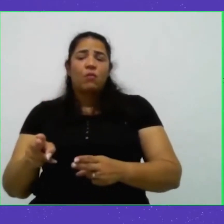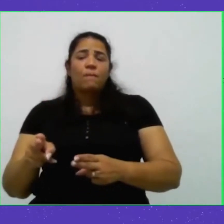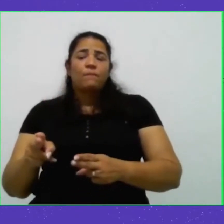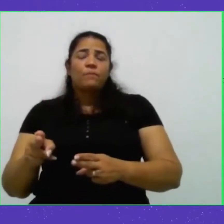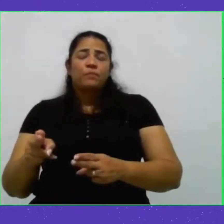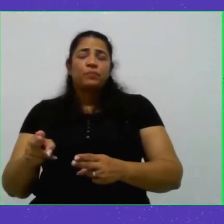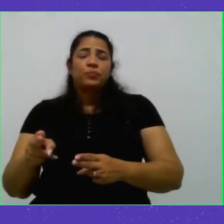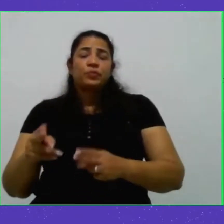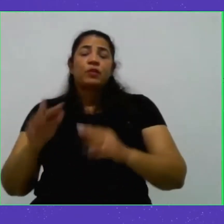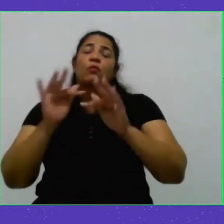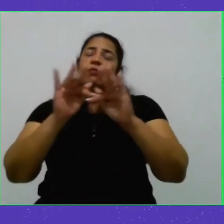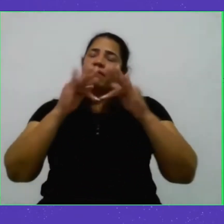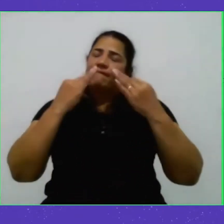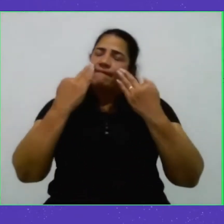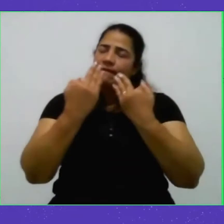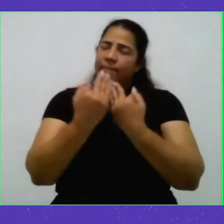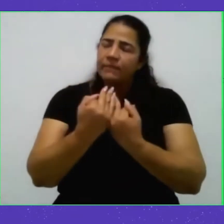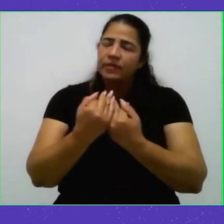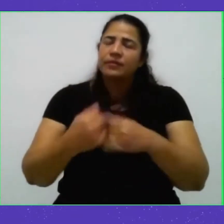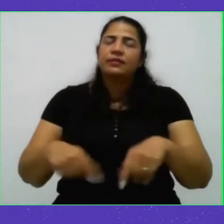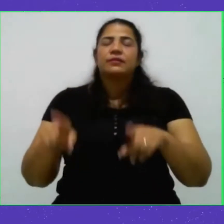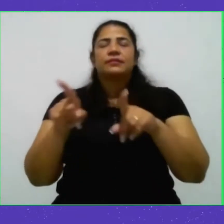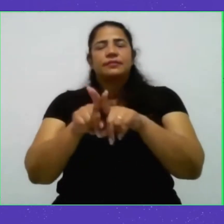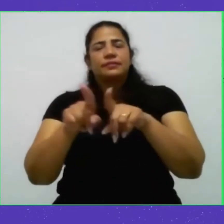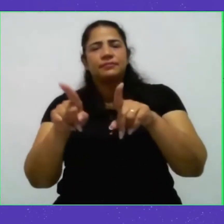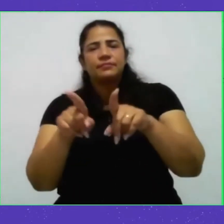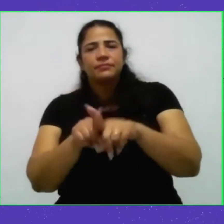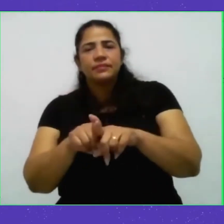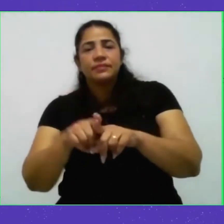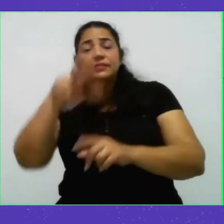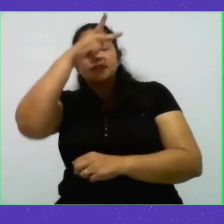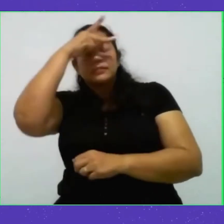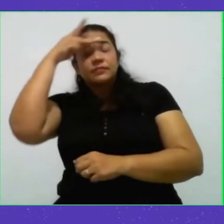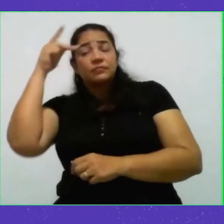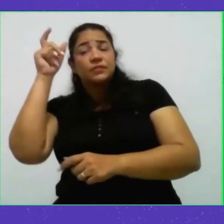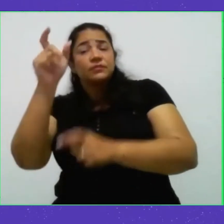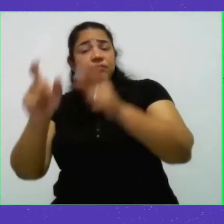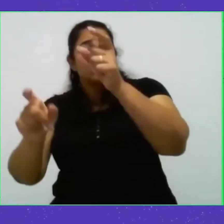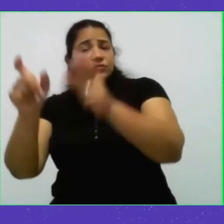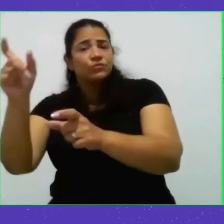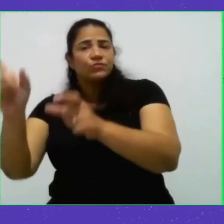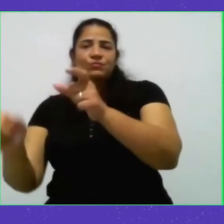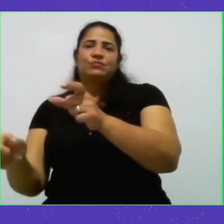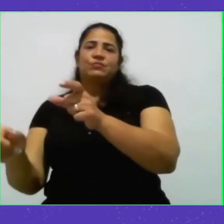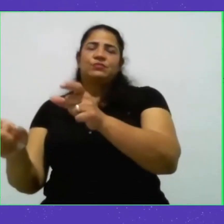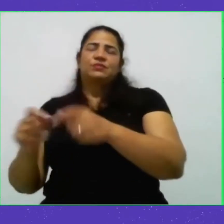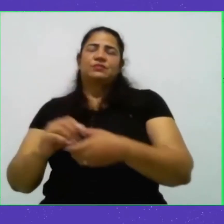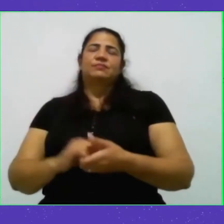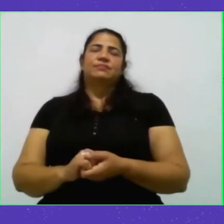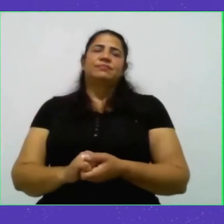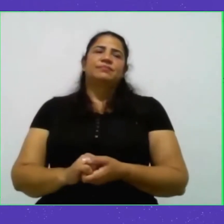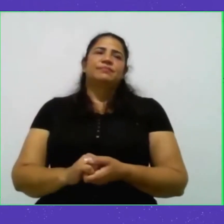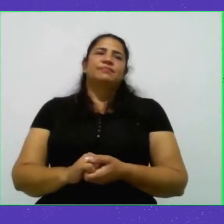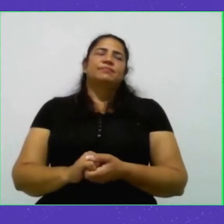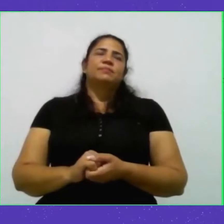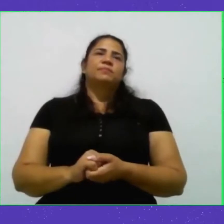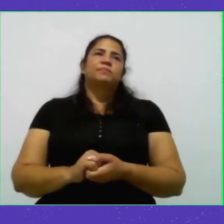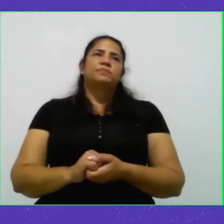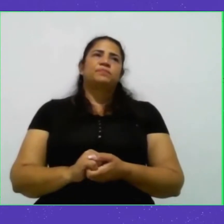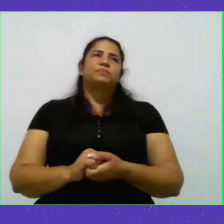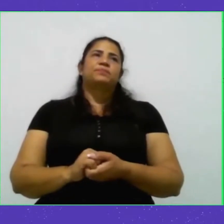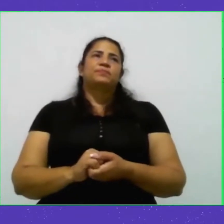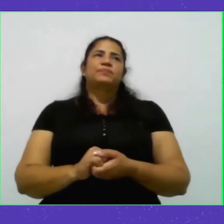as pessoas, incluindo as pessoas que nós já convivemos com elas. No início do casamento, né?